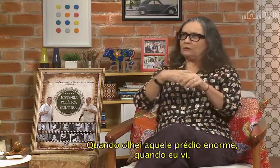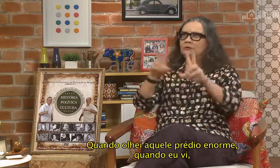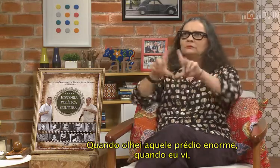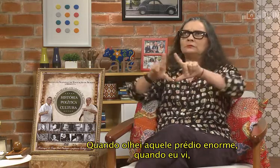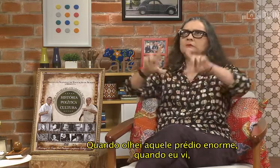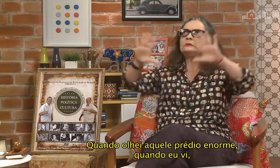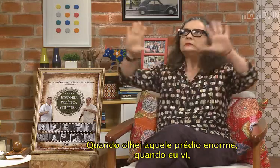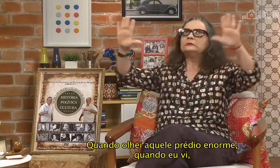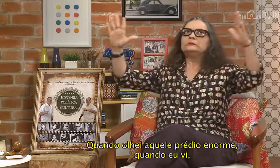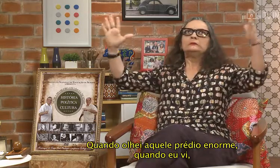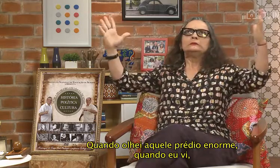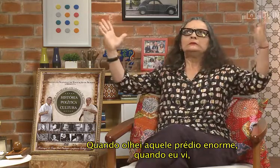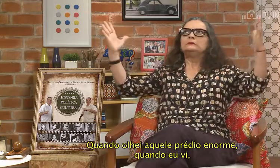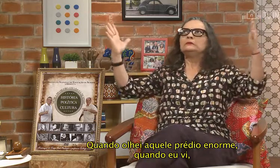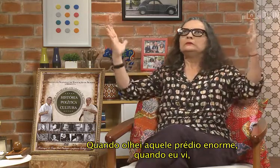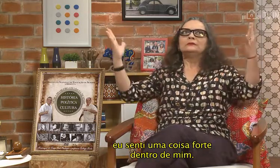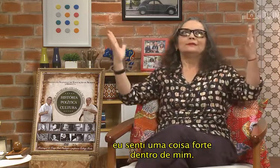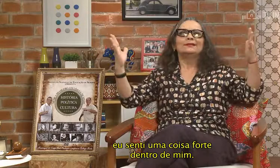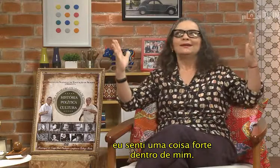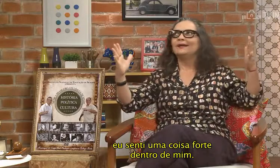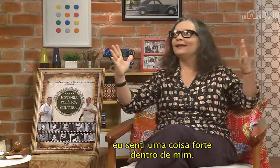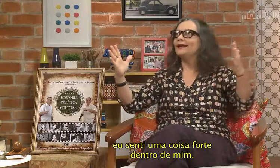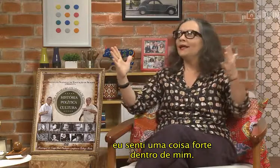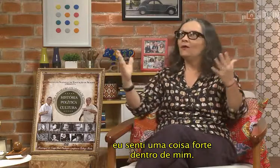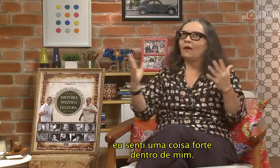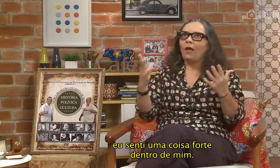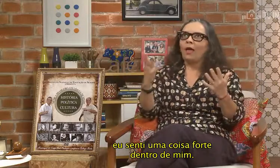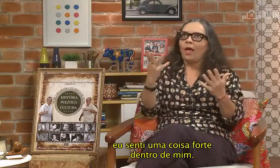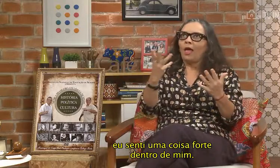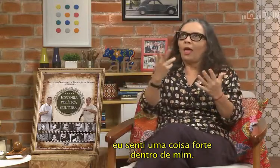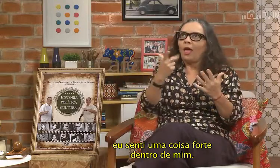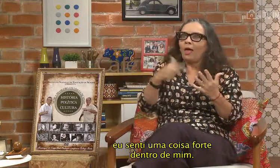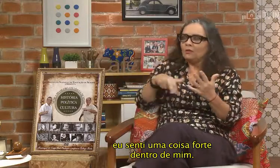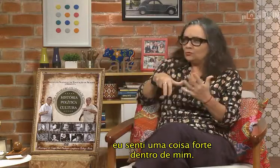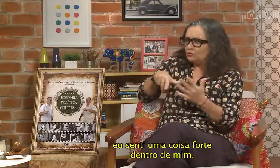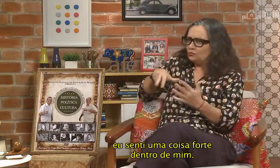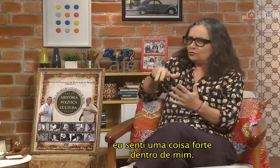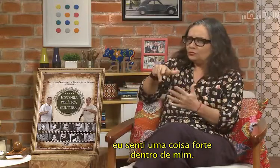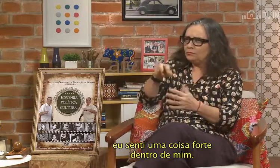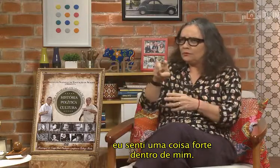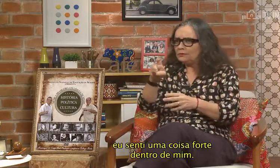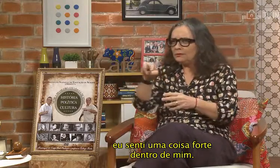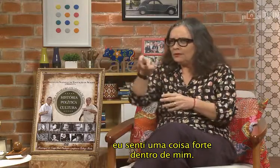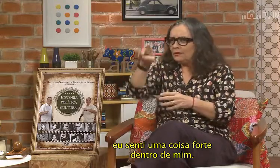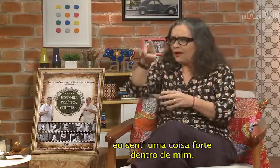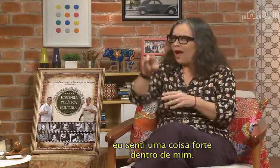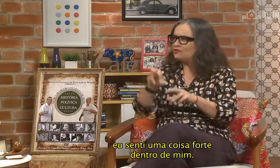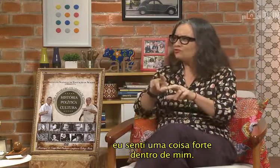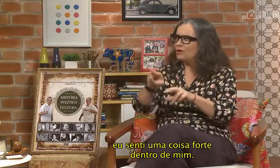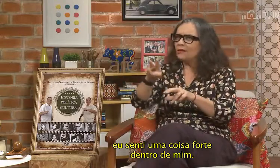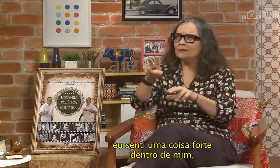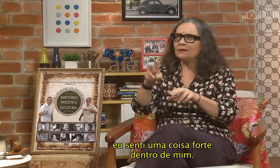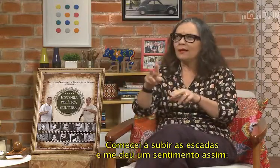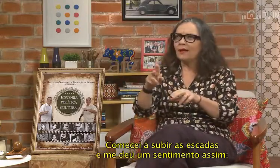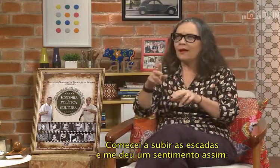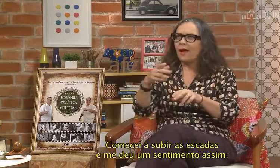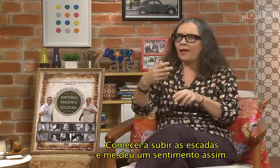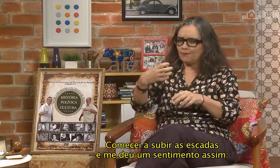enorme, quando eu vi, eu senti assim, enfim, uma coisa forte dentro de mim, eu comecei a subir as